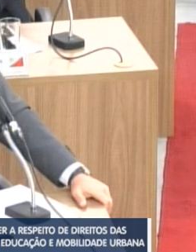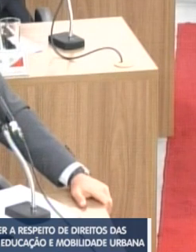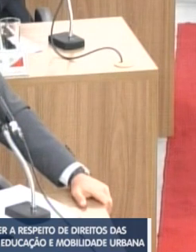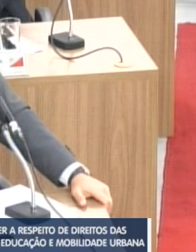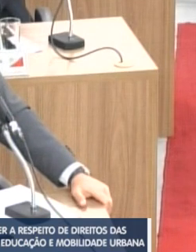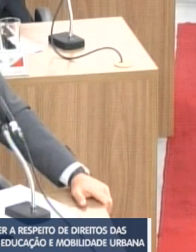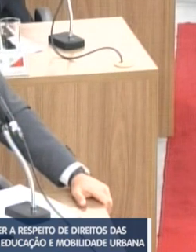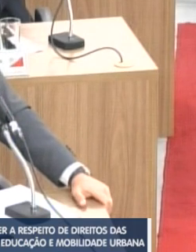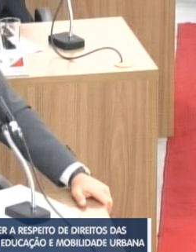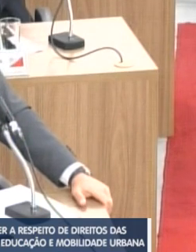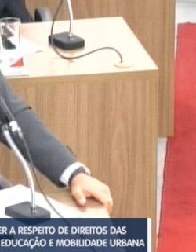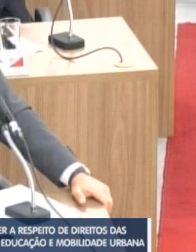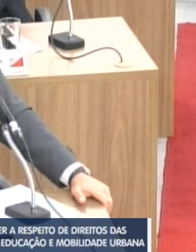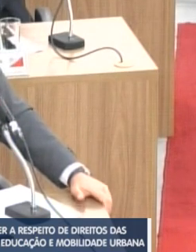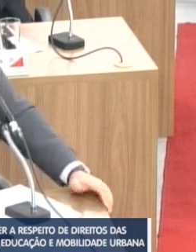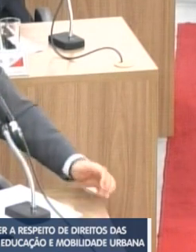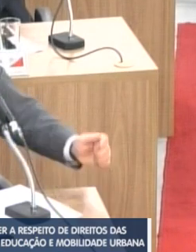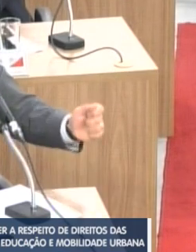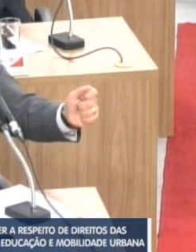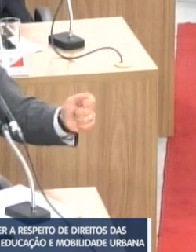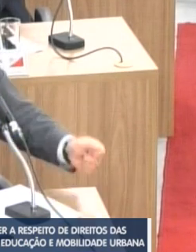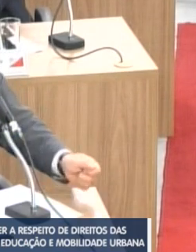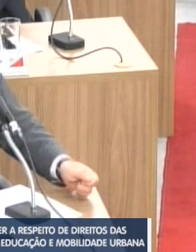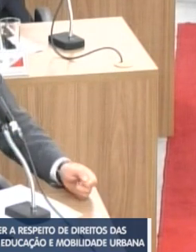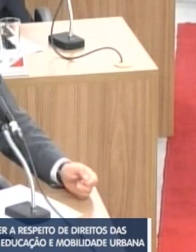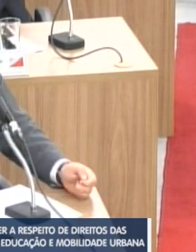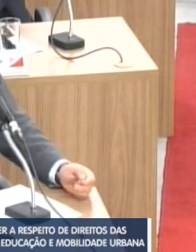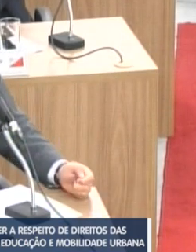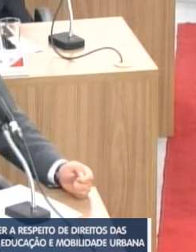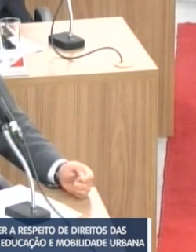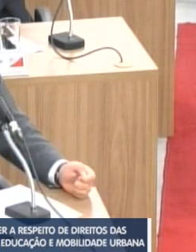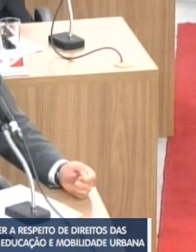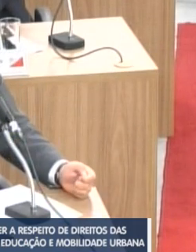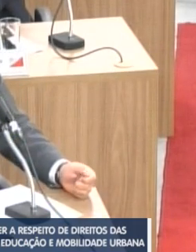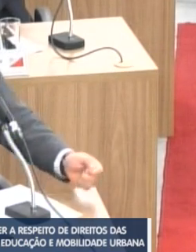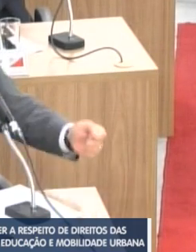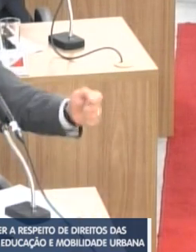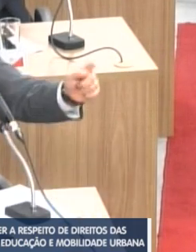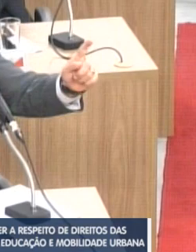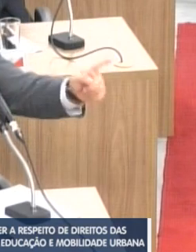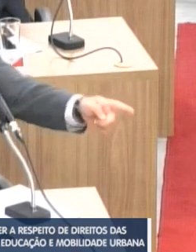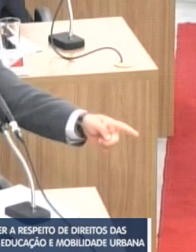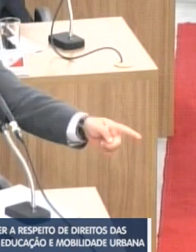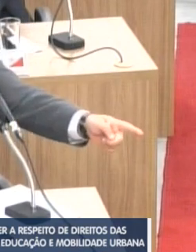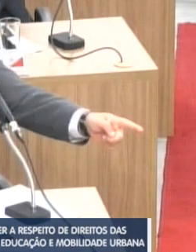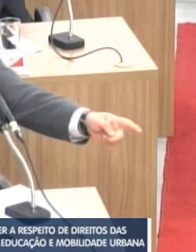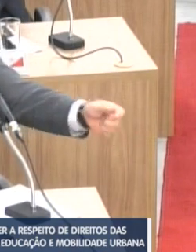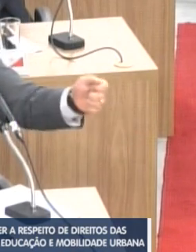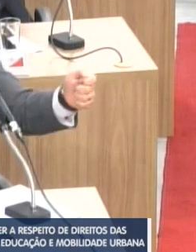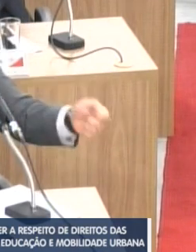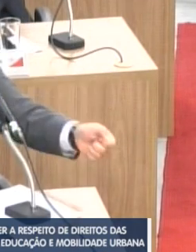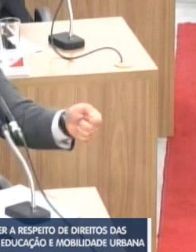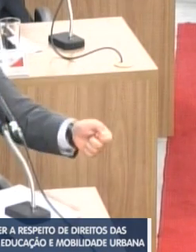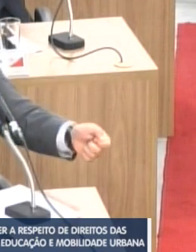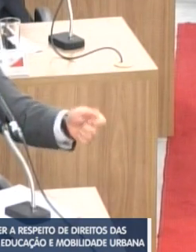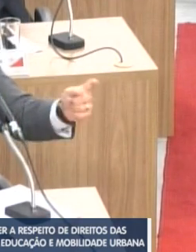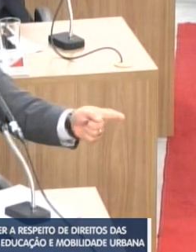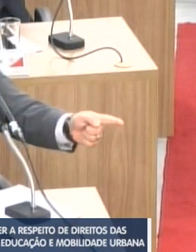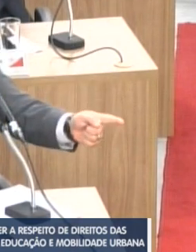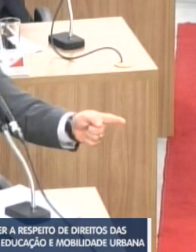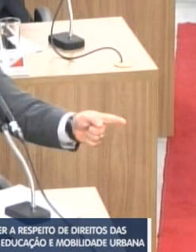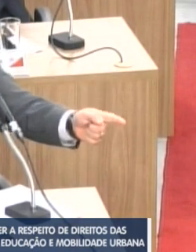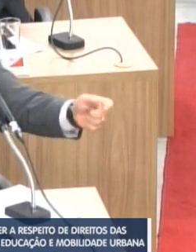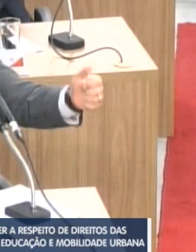dos deficientes. Sim. Então, nós precisamos enfrentar, essa é a palavra, todos os gestores, enfrentar